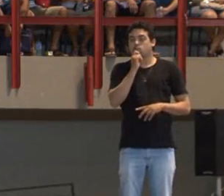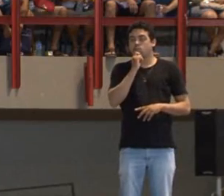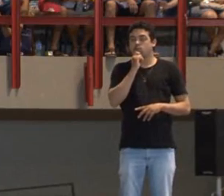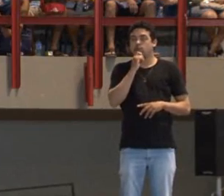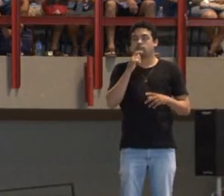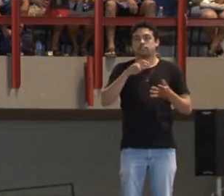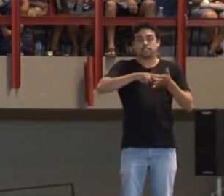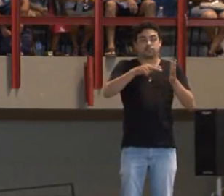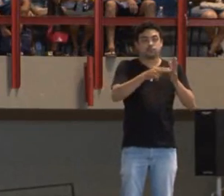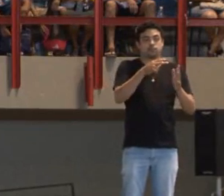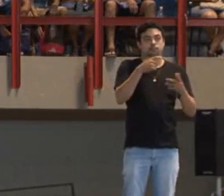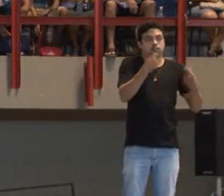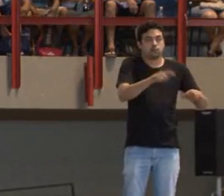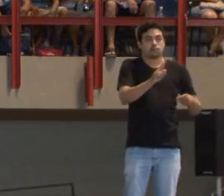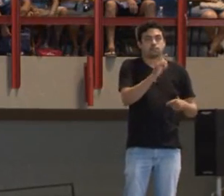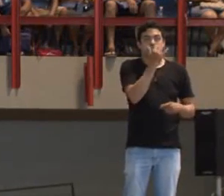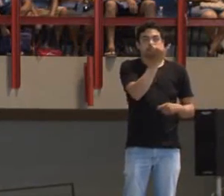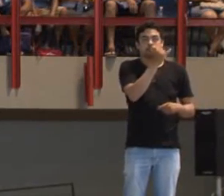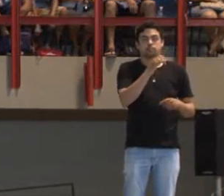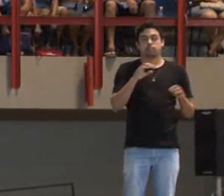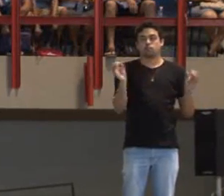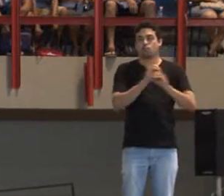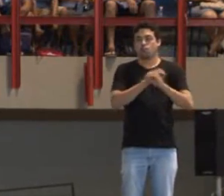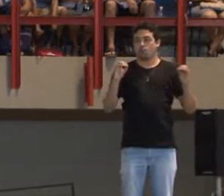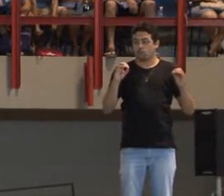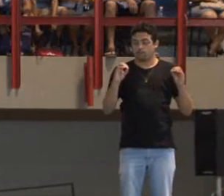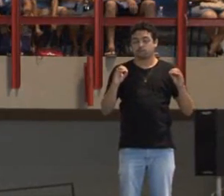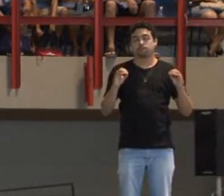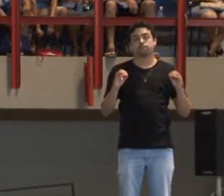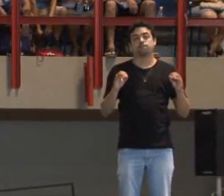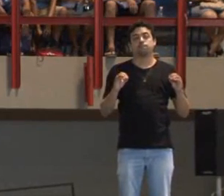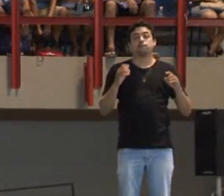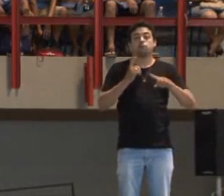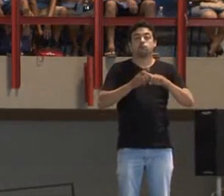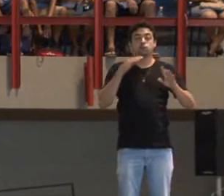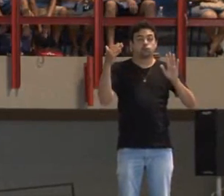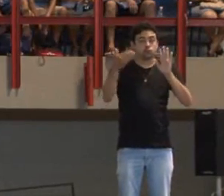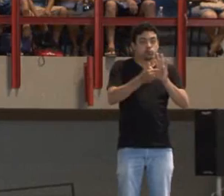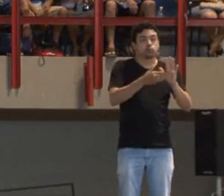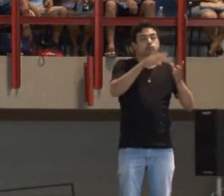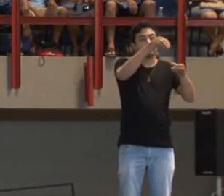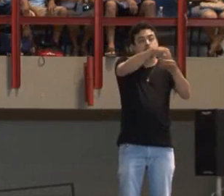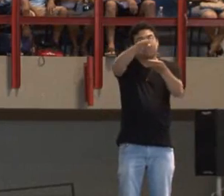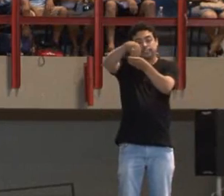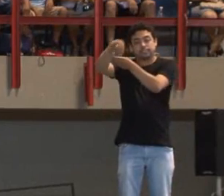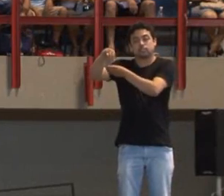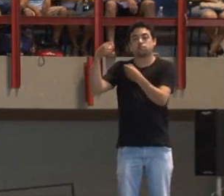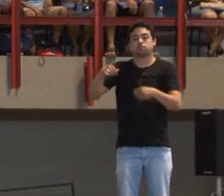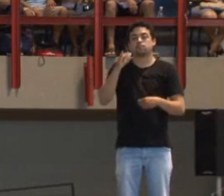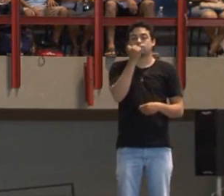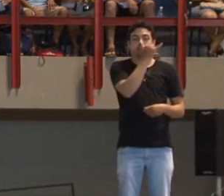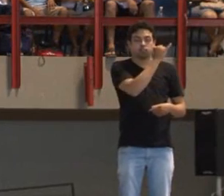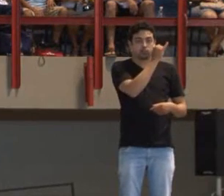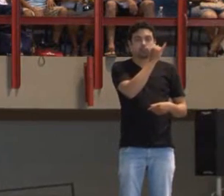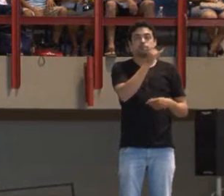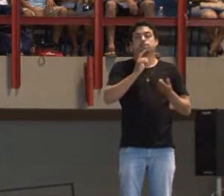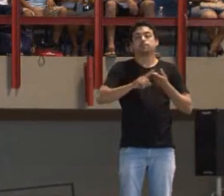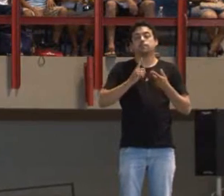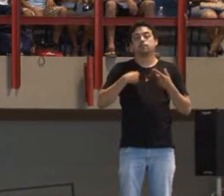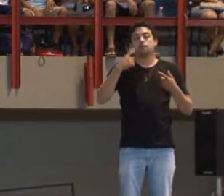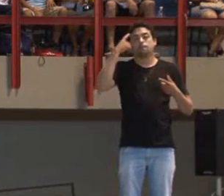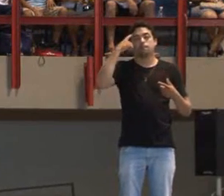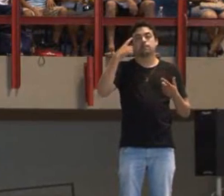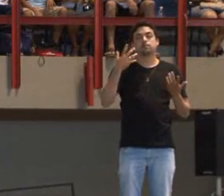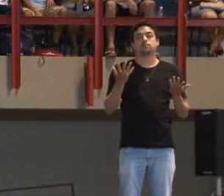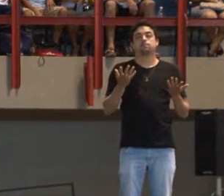dizer que ela não precisa de energia? De jeito nenhum. Tudo precisa de energia para funcionar. Aí você vai dizer,